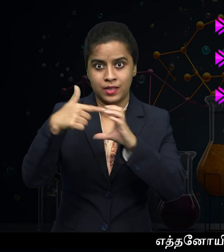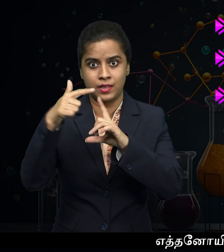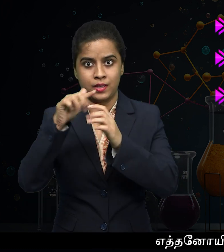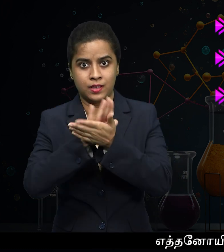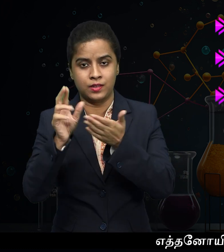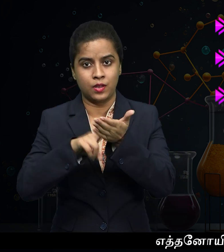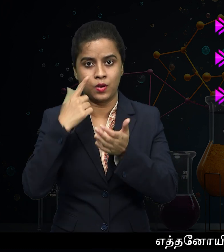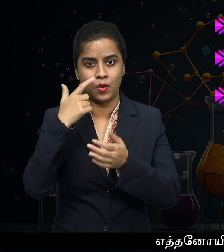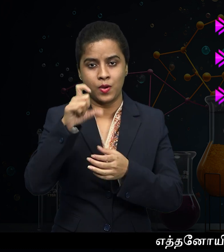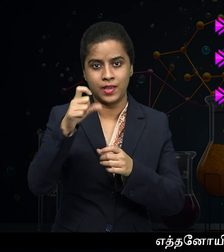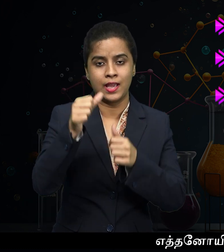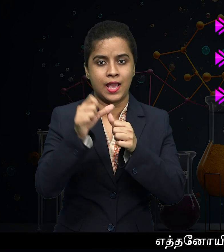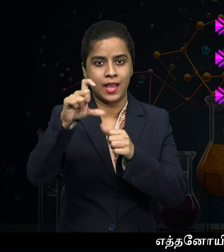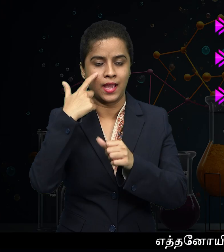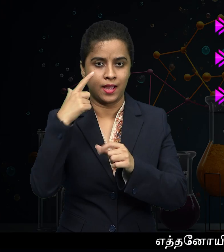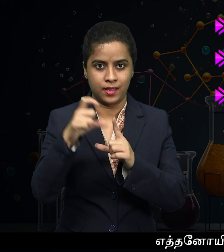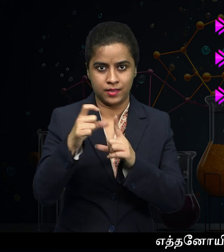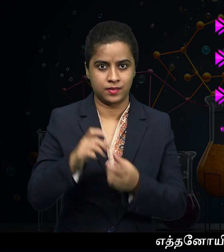எத்தனாயிக் அமிலம் தயாரித்தல்,